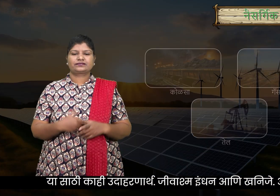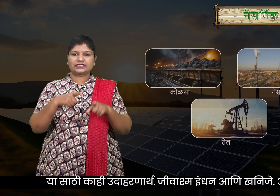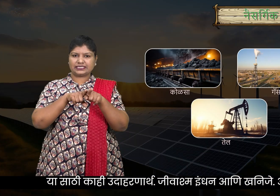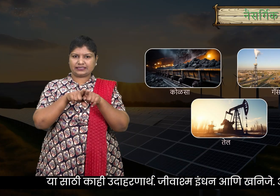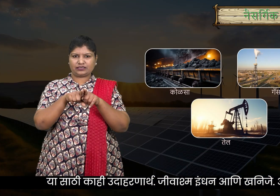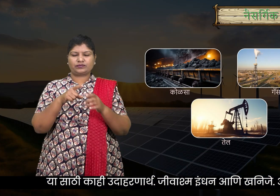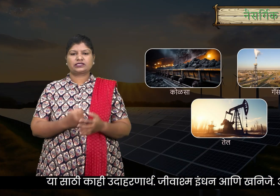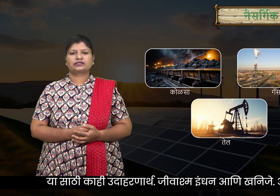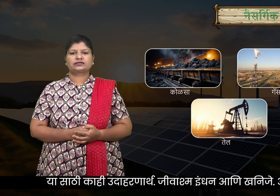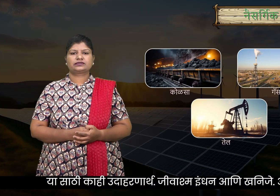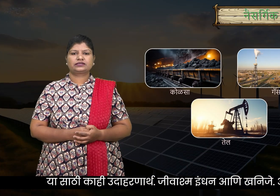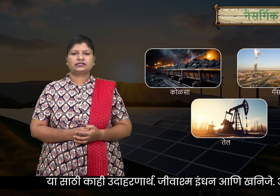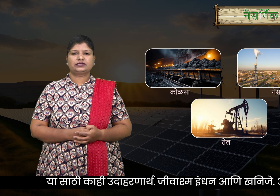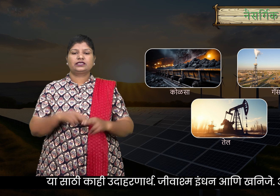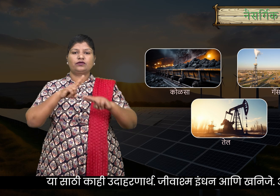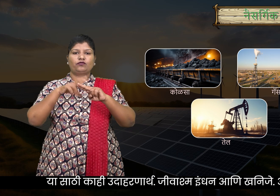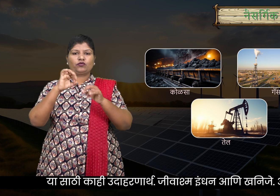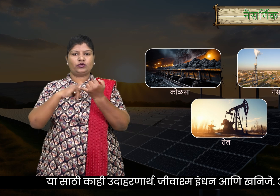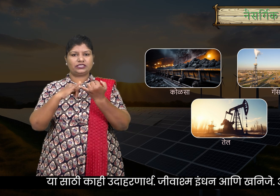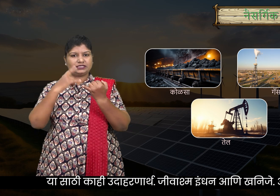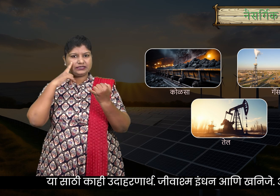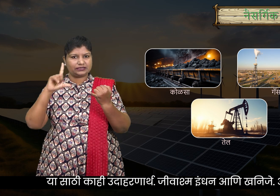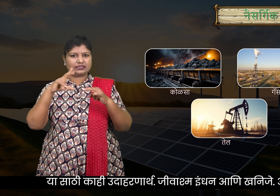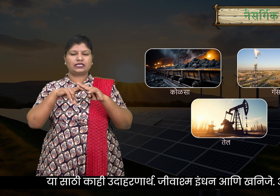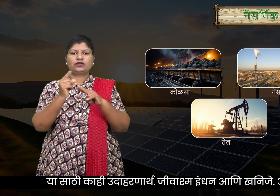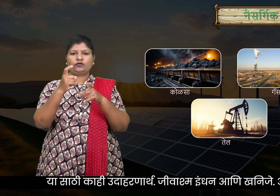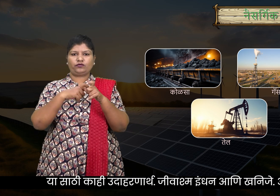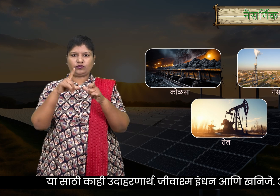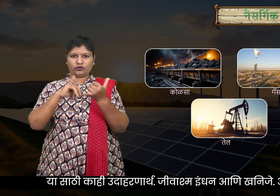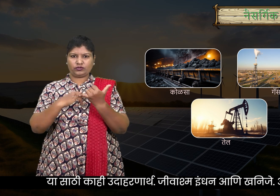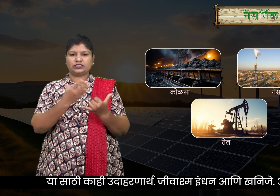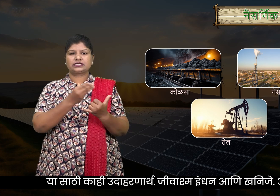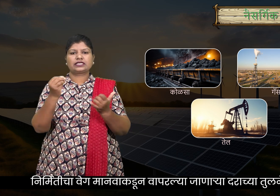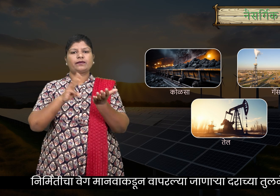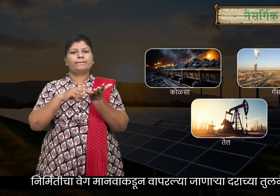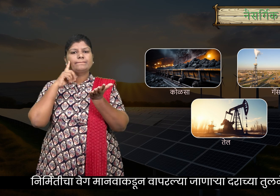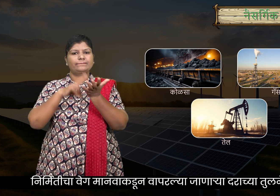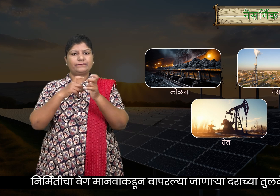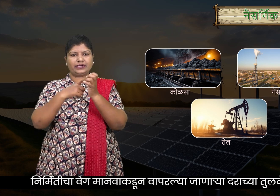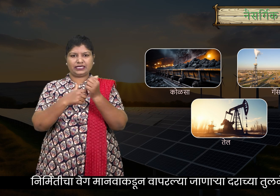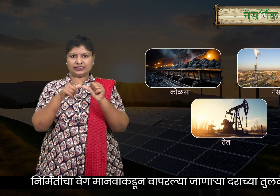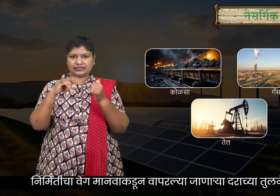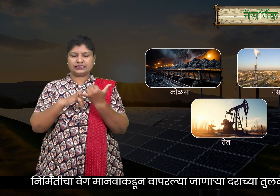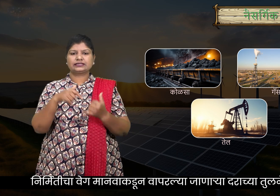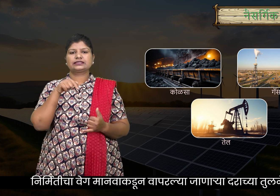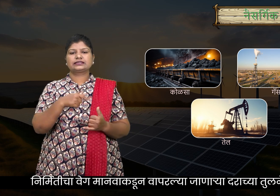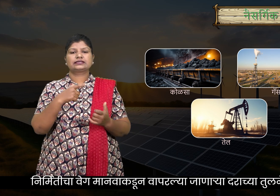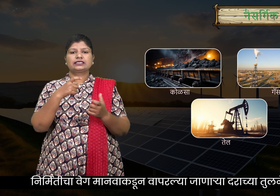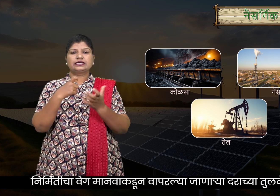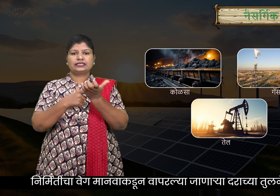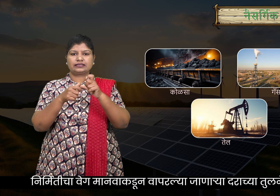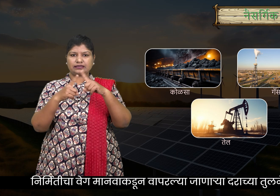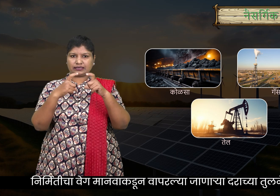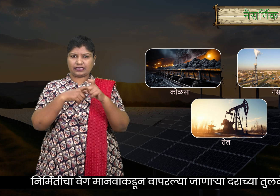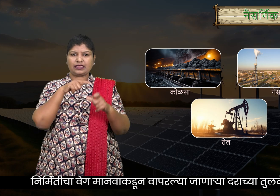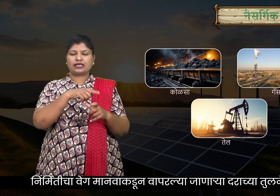यासाठी काही उदाहरणार्थ जीवाश्म इंधन आणि खनिजे. अशा खनिजांच्या निर्मितीचा वेग मानवाकडून वापरल्या